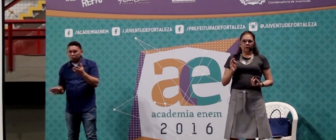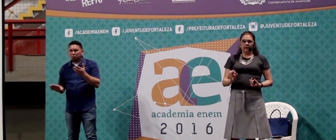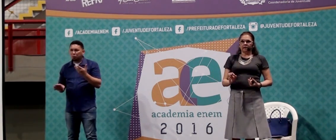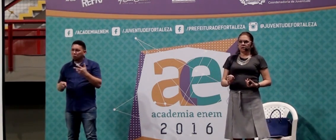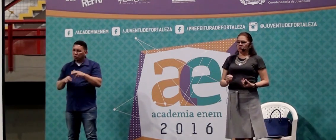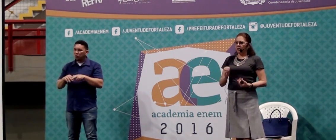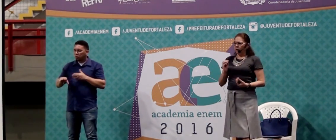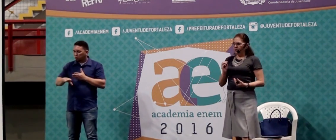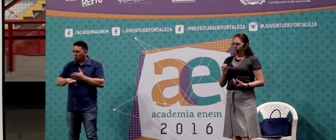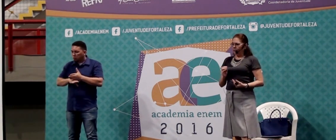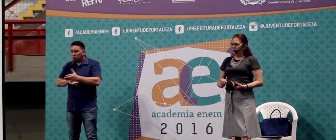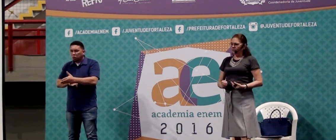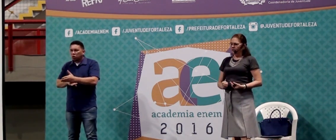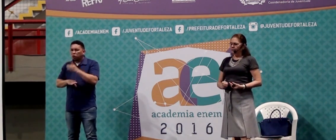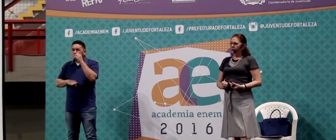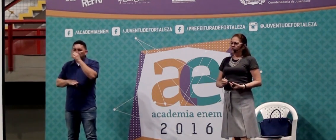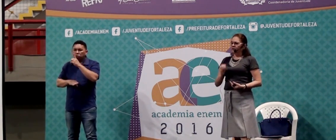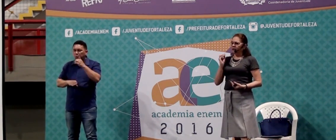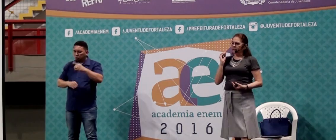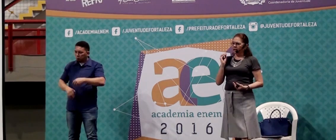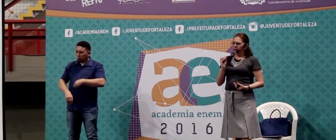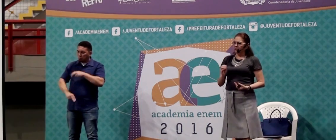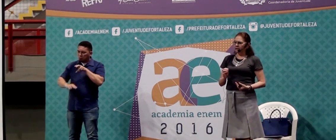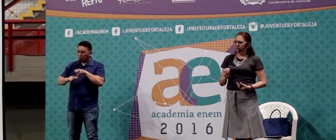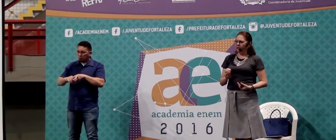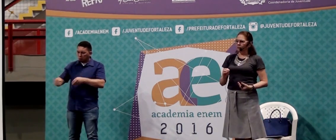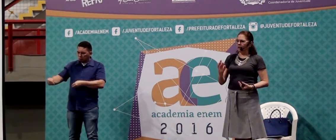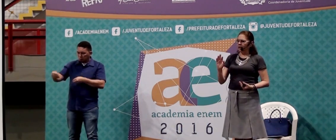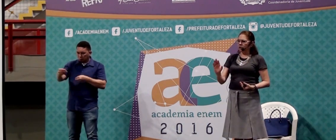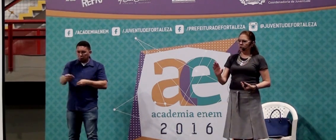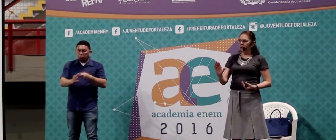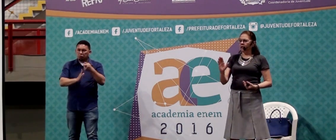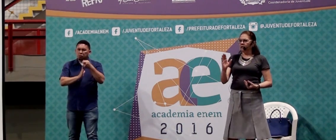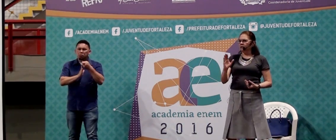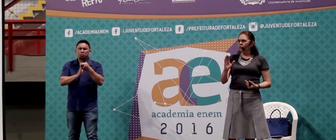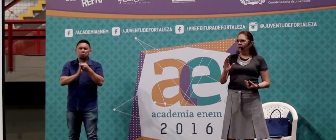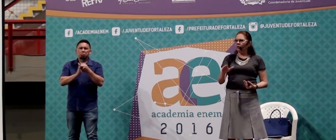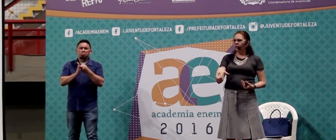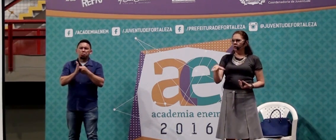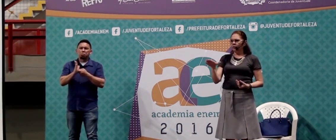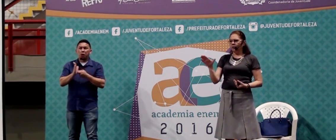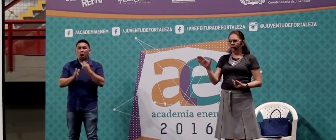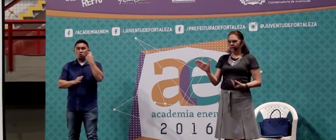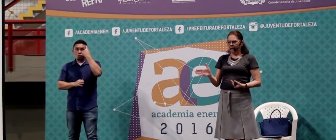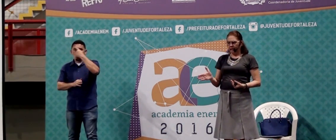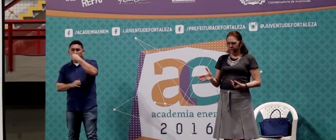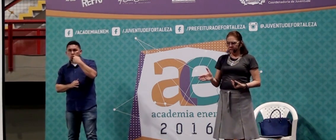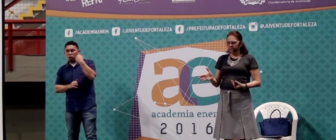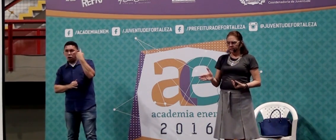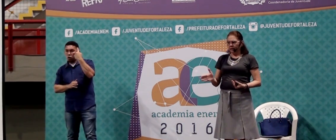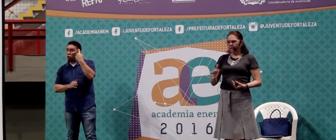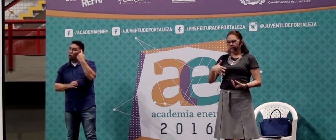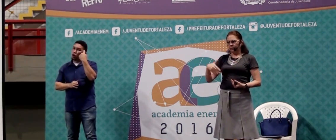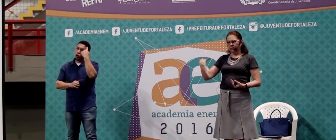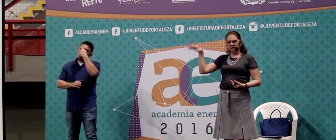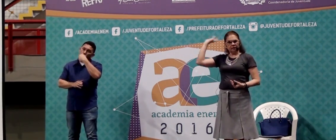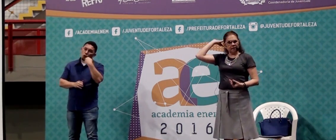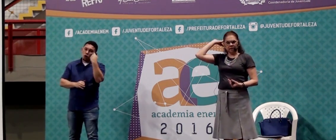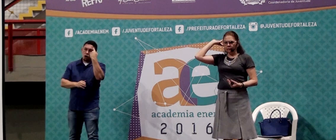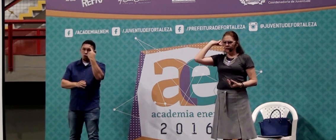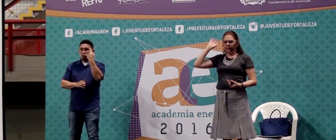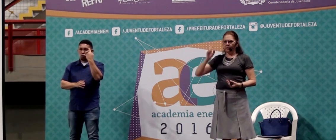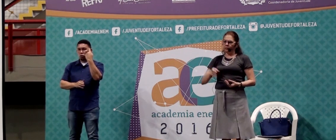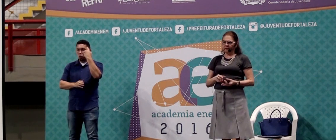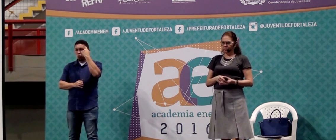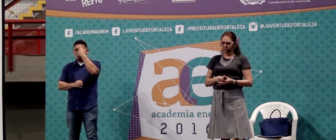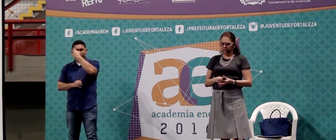conduta correta? Chegou a prova, faz a redação, gasta entre 1 hora e 1 hora e 10. Aí depois fica